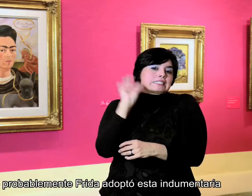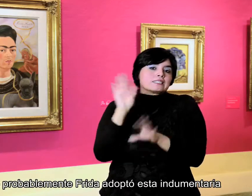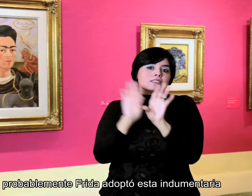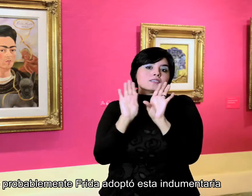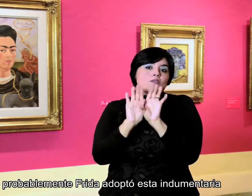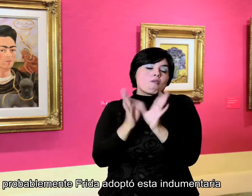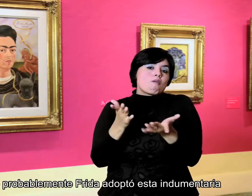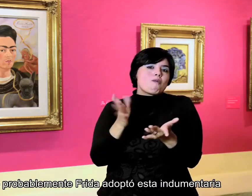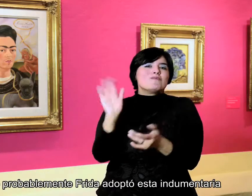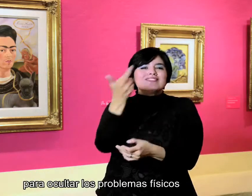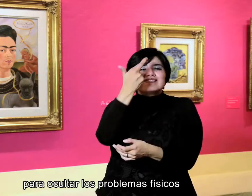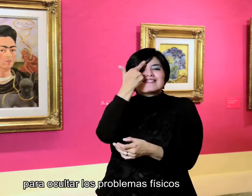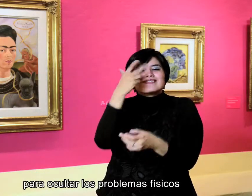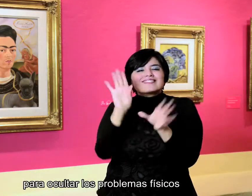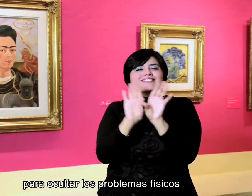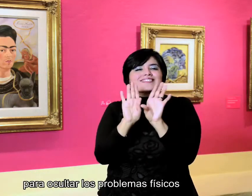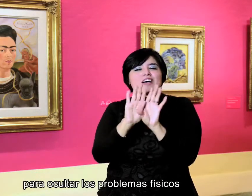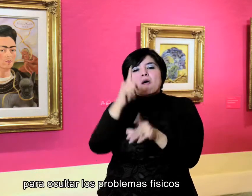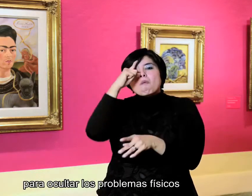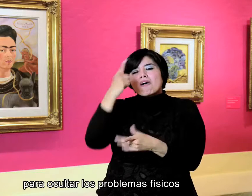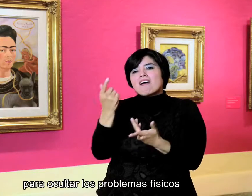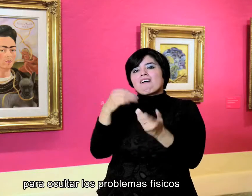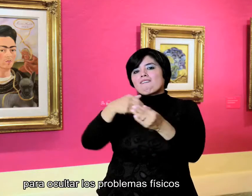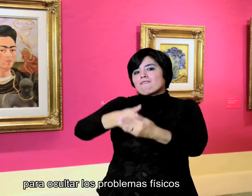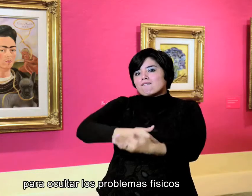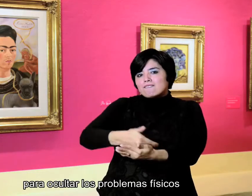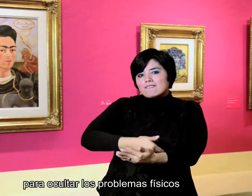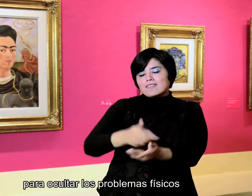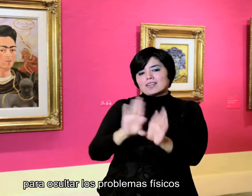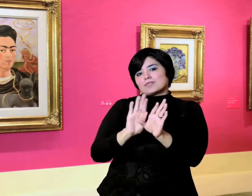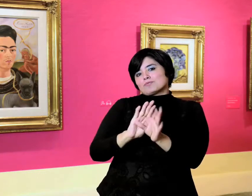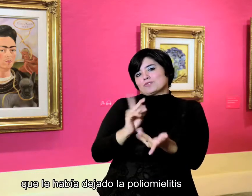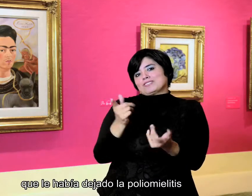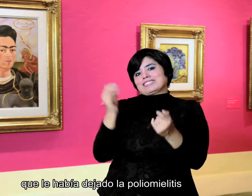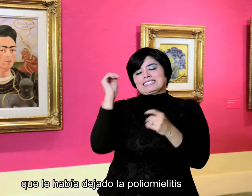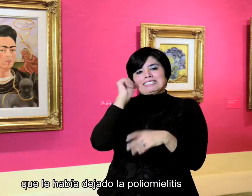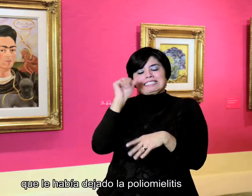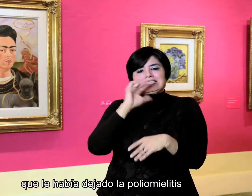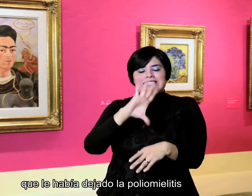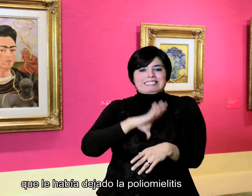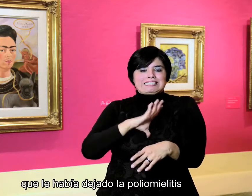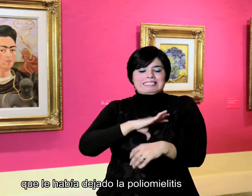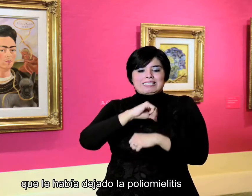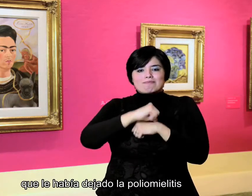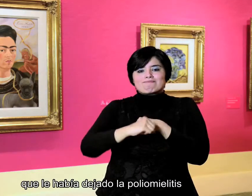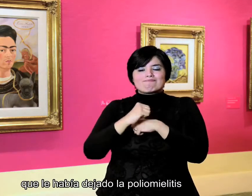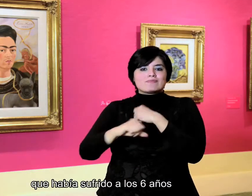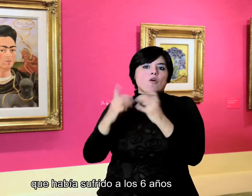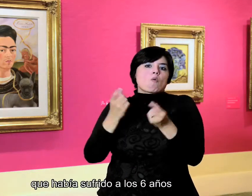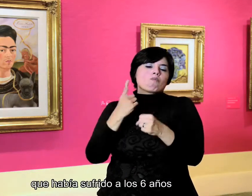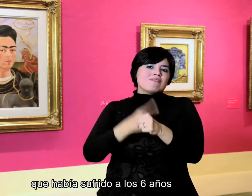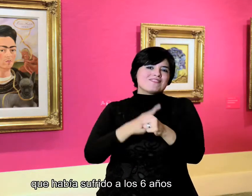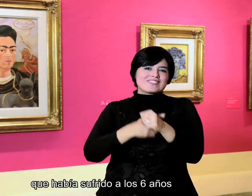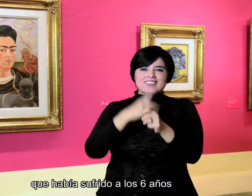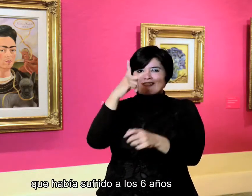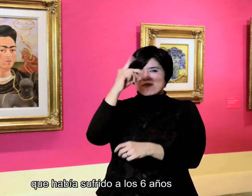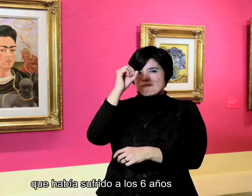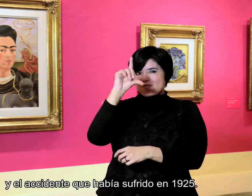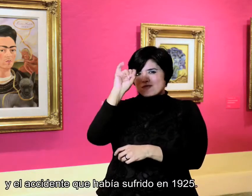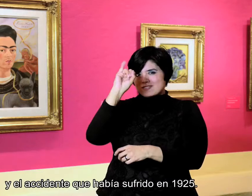esta indumentaria para ocultar los problemas físicos que le había dejado la poliomielitis que había sufrido a los 6 años y